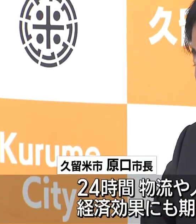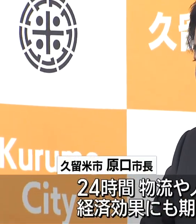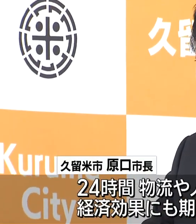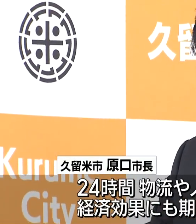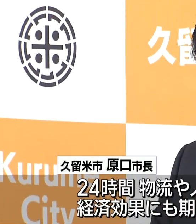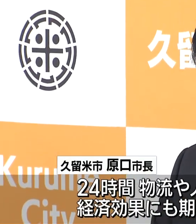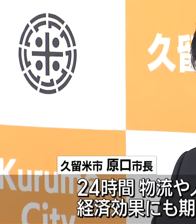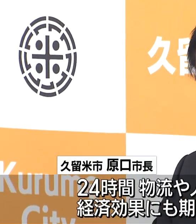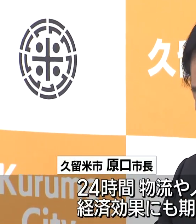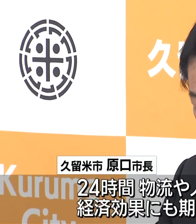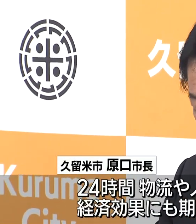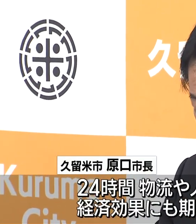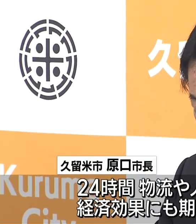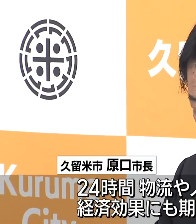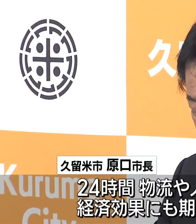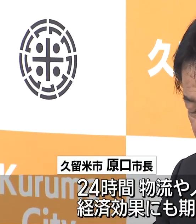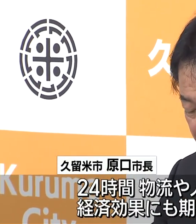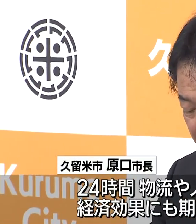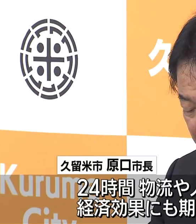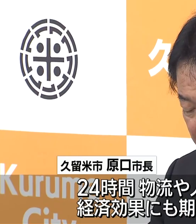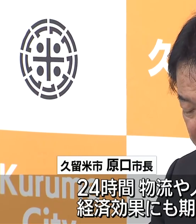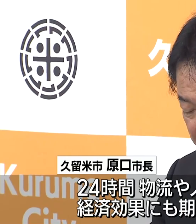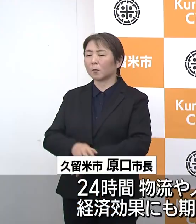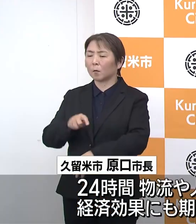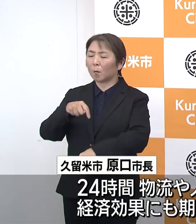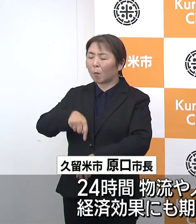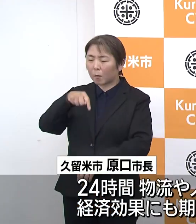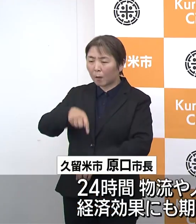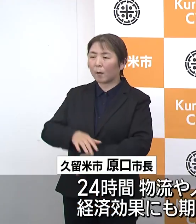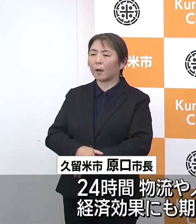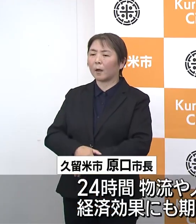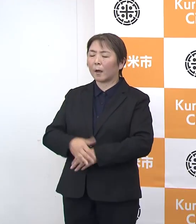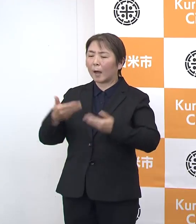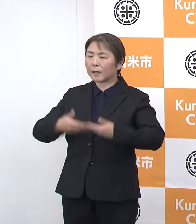間物流や人流を止めないことで経済効果も期待できるとしています。